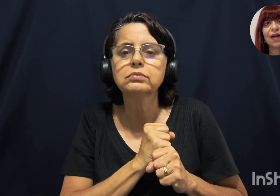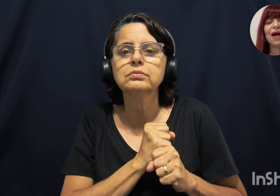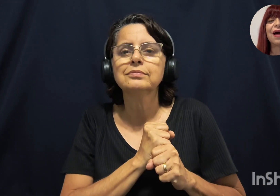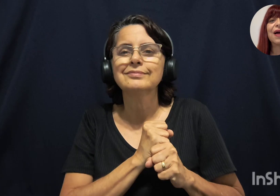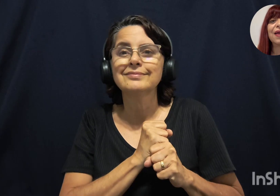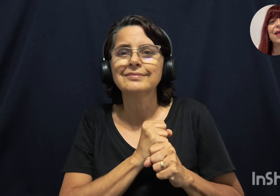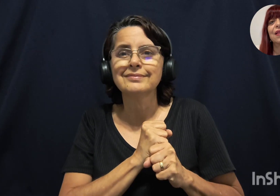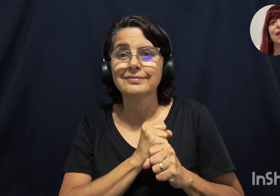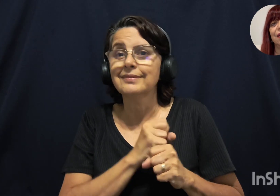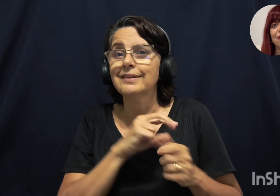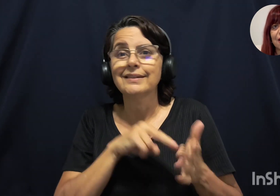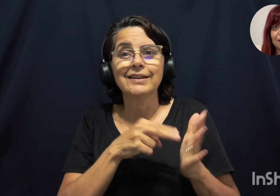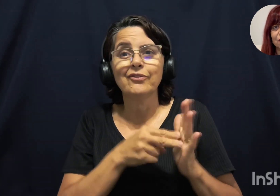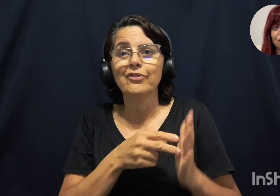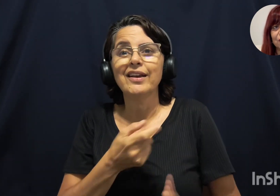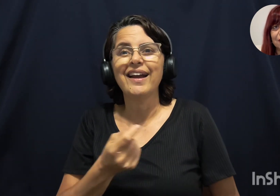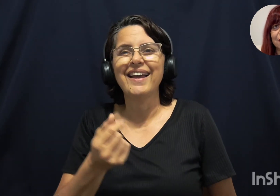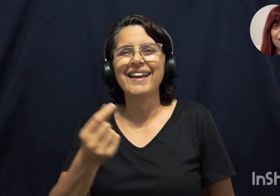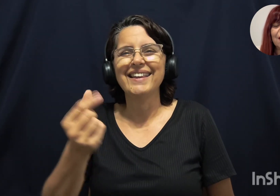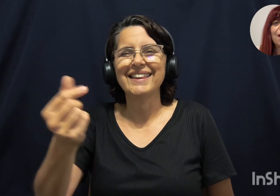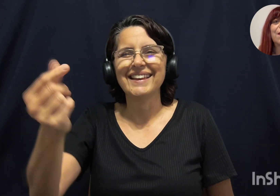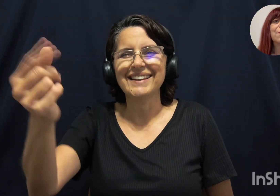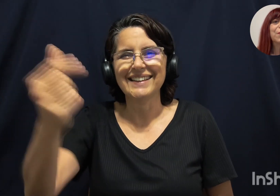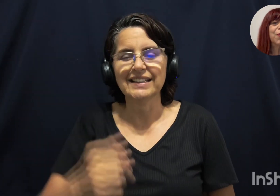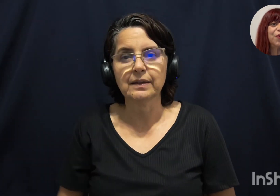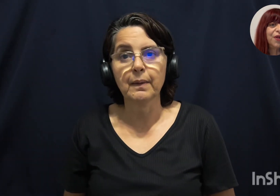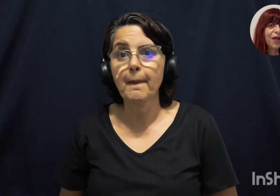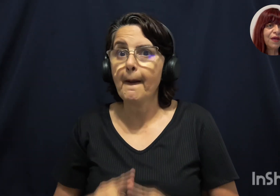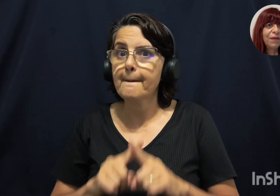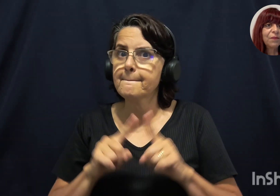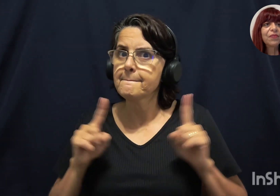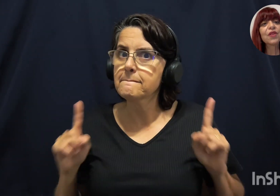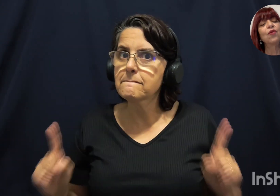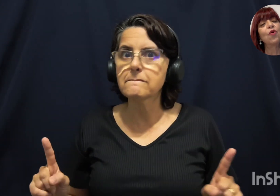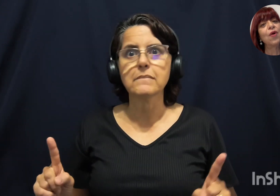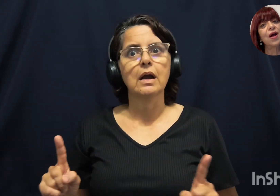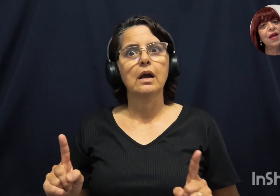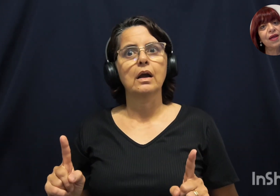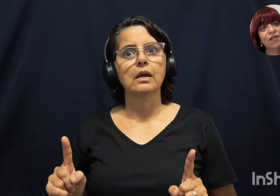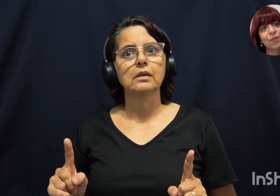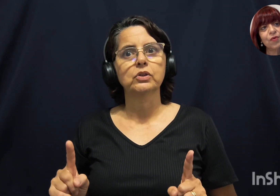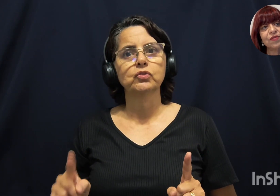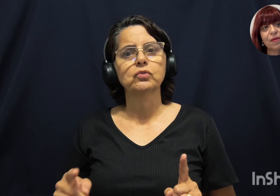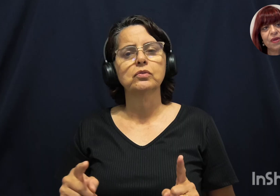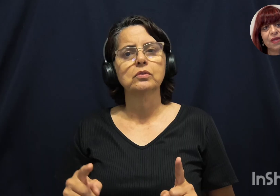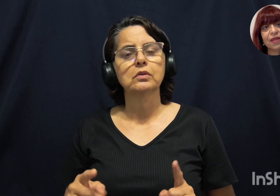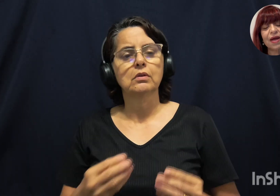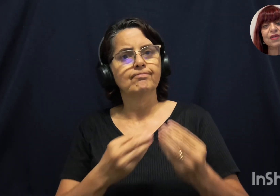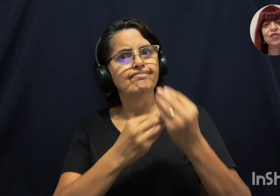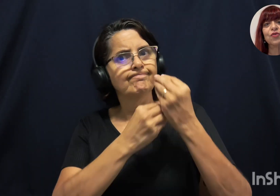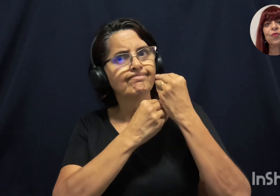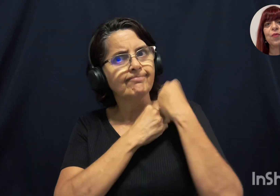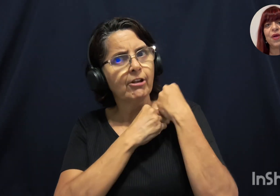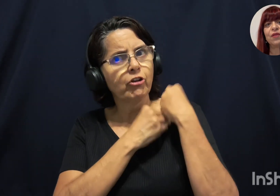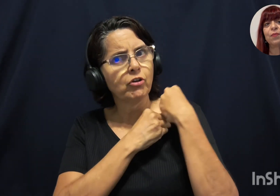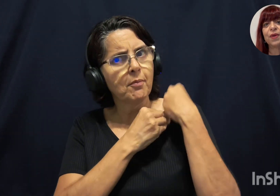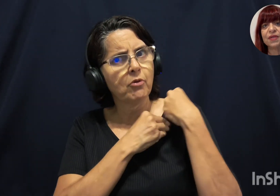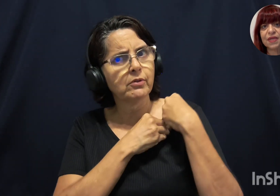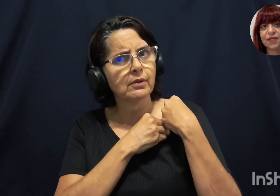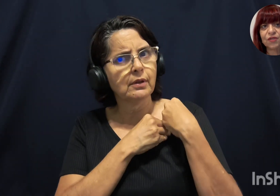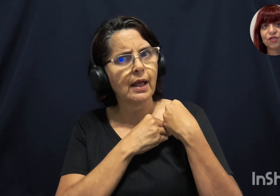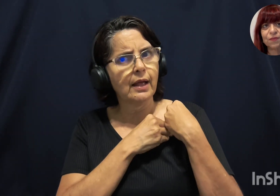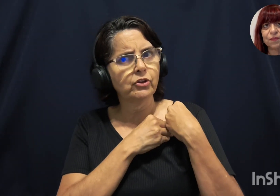seja, a eternidade. Porém, com a responsabilidade do